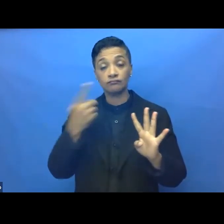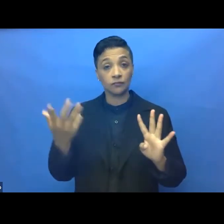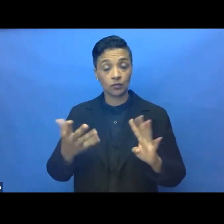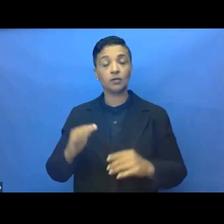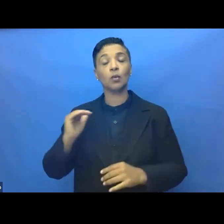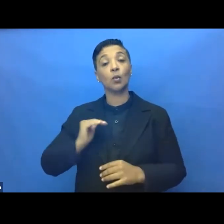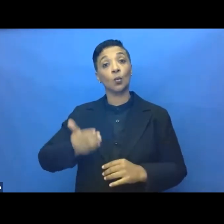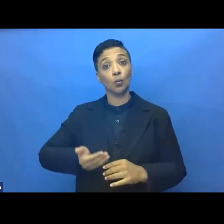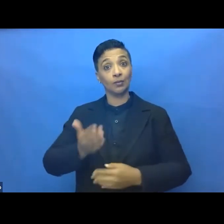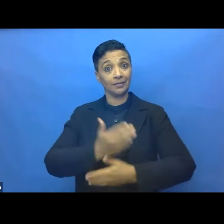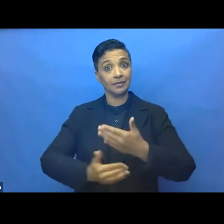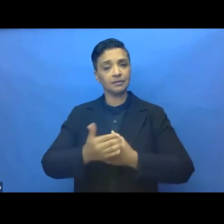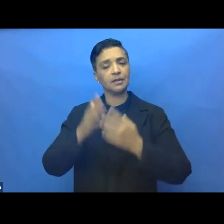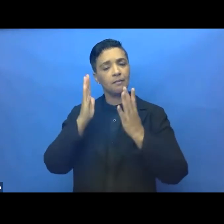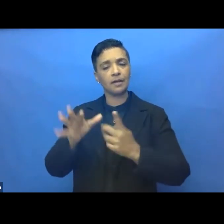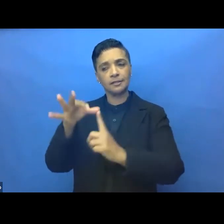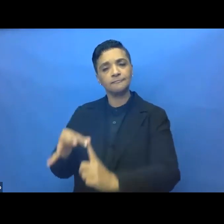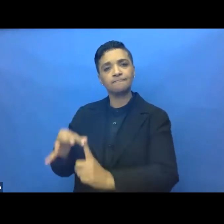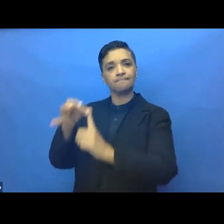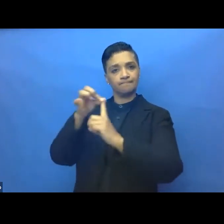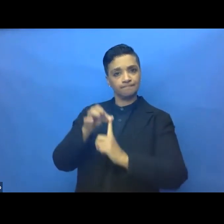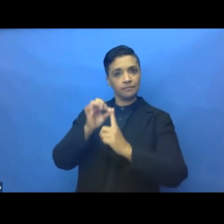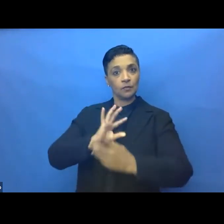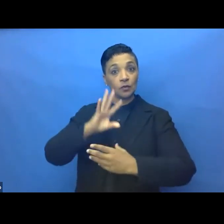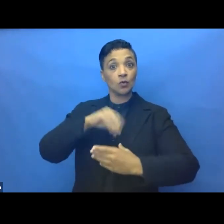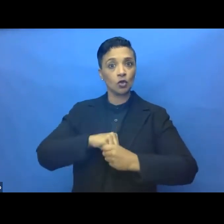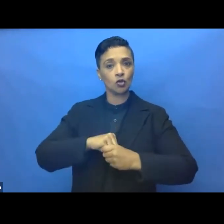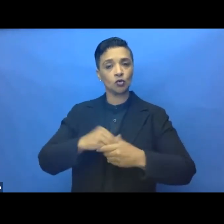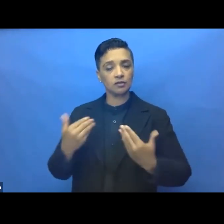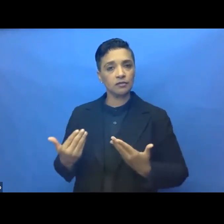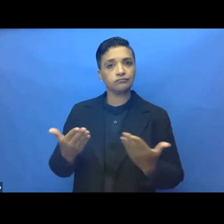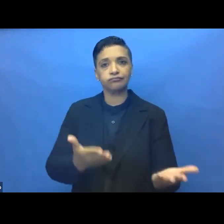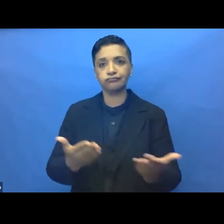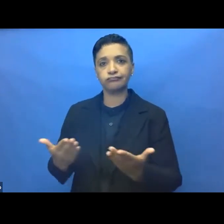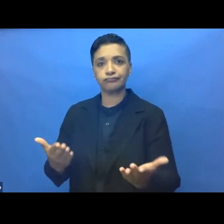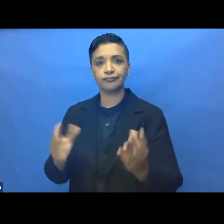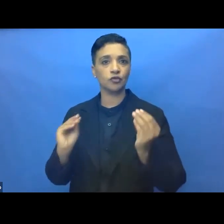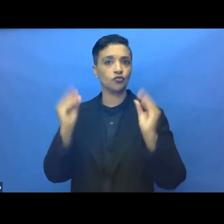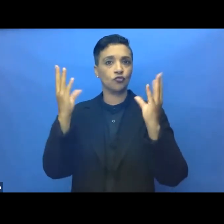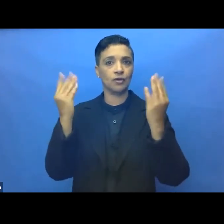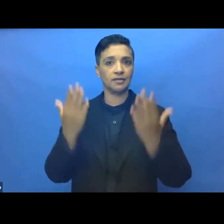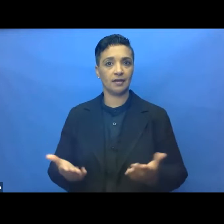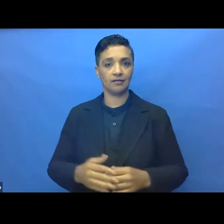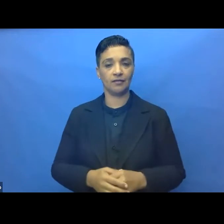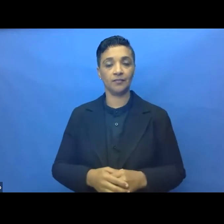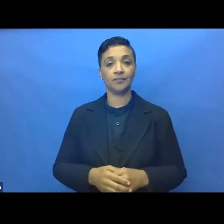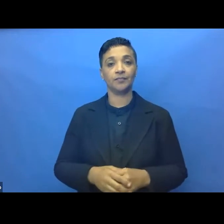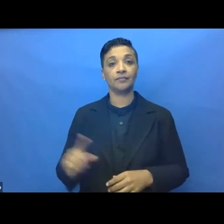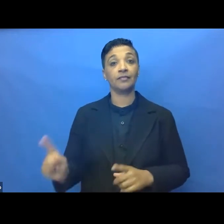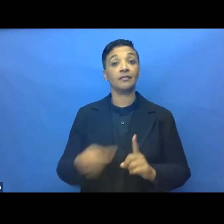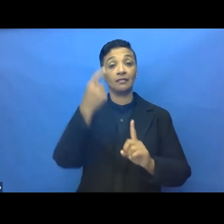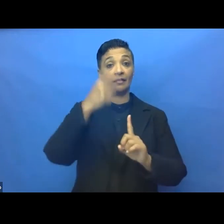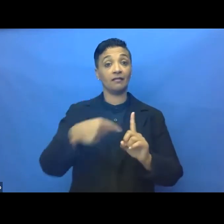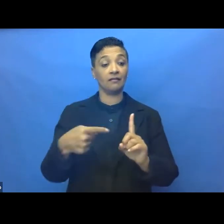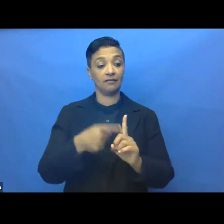démontre que les femmes handicapées sont importantes pour assurer des réponses